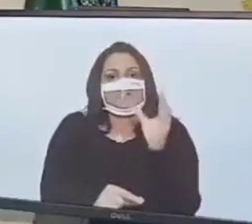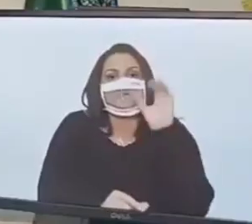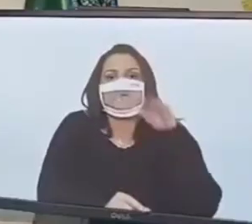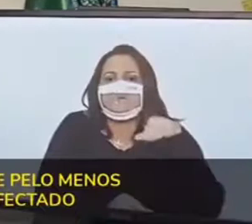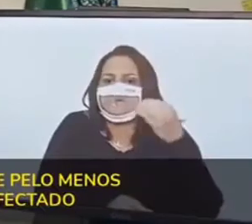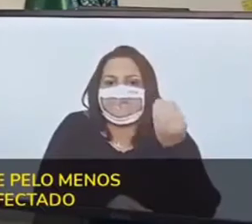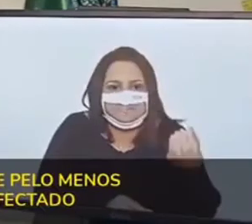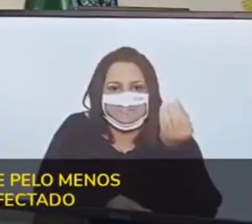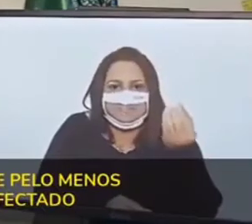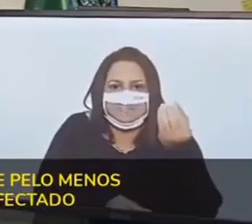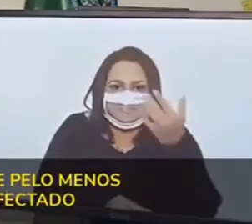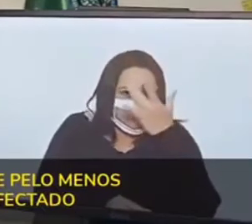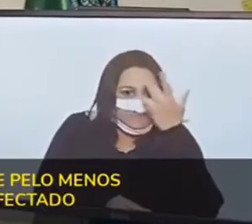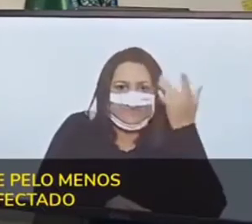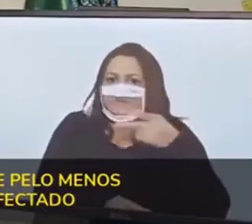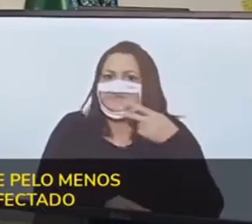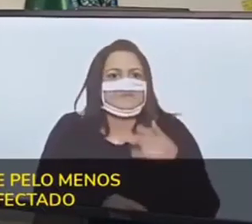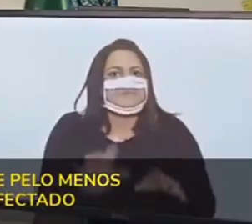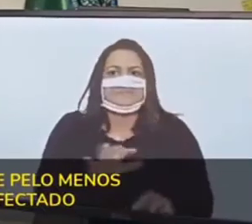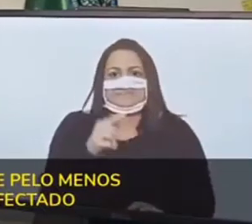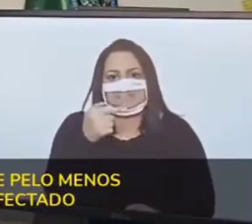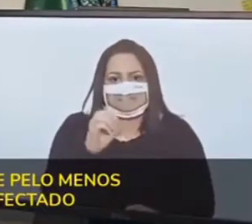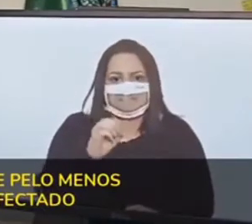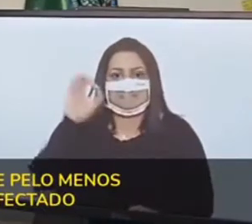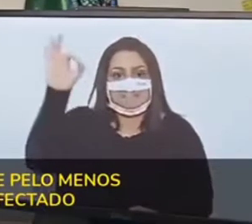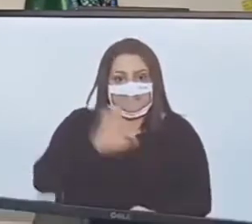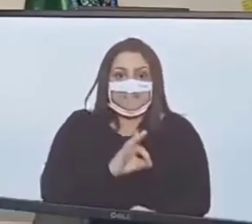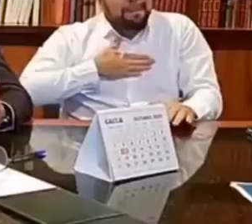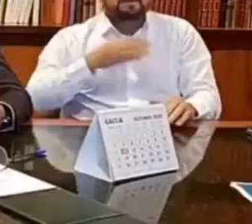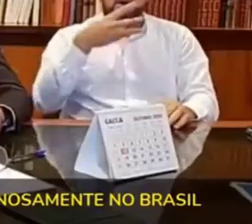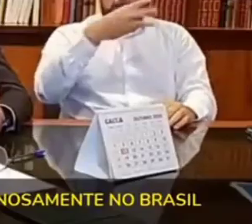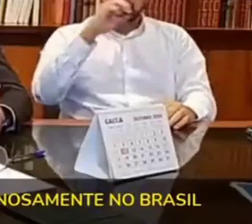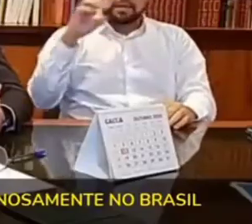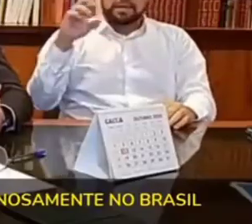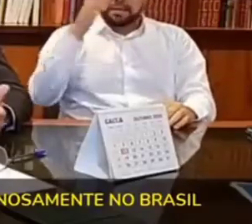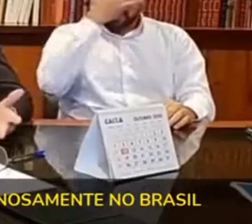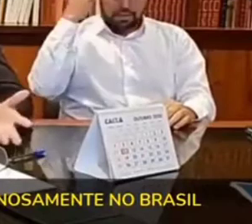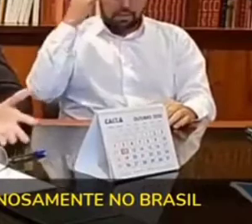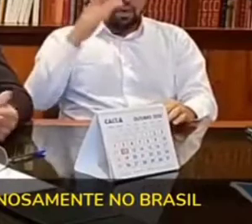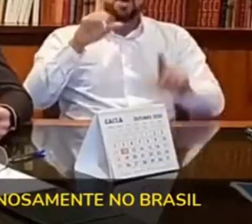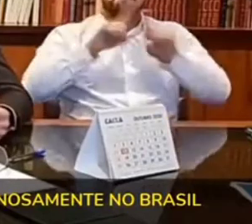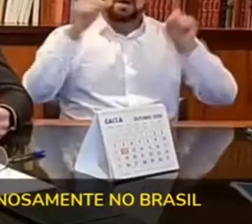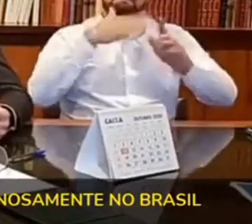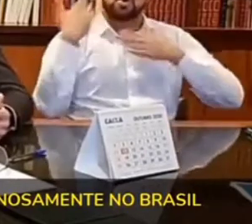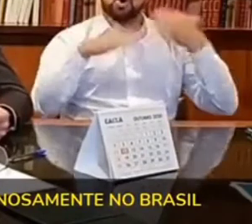adquirida. Todos dizem que pelo menos 70% da população vai ser infectada. O nível de óbitos tem